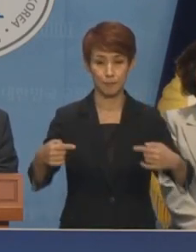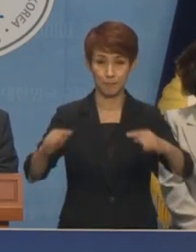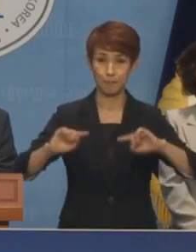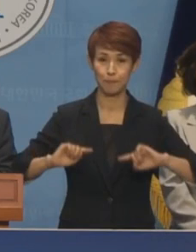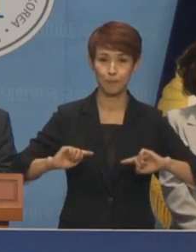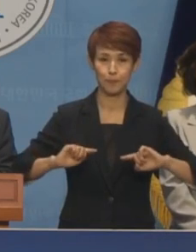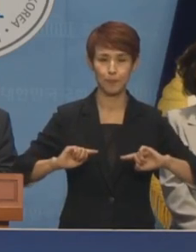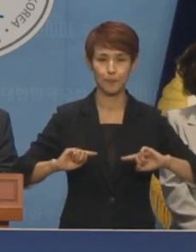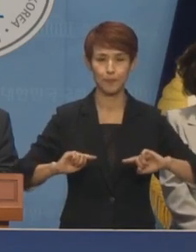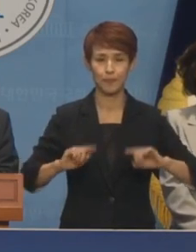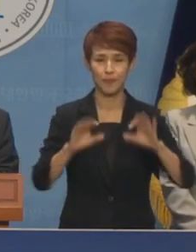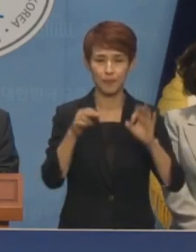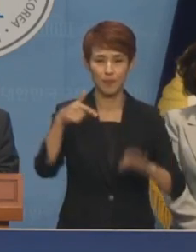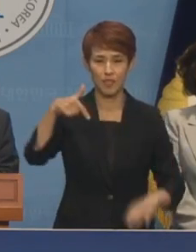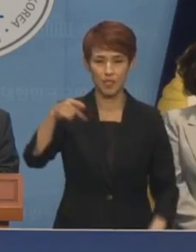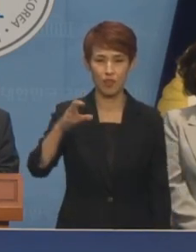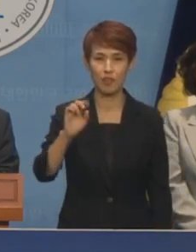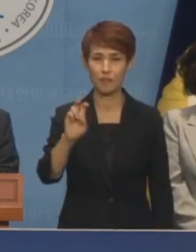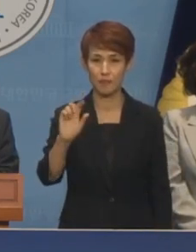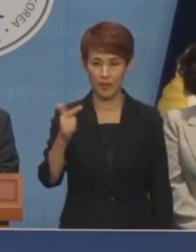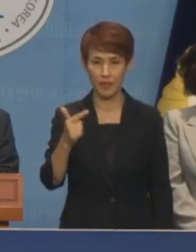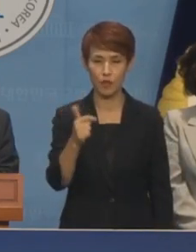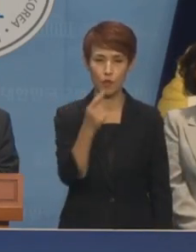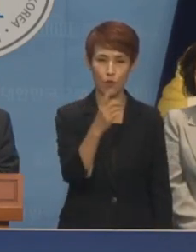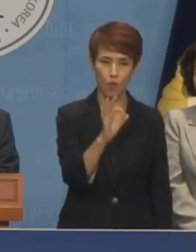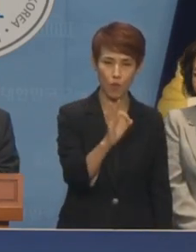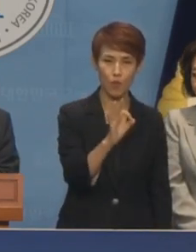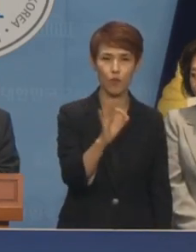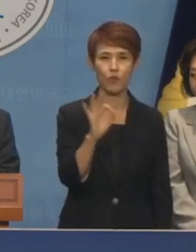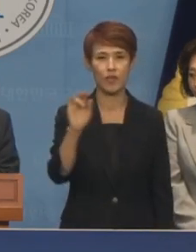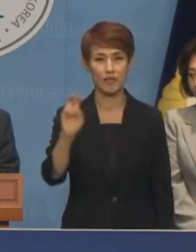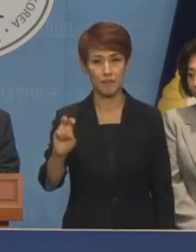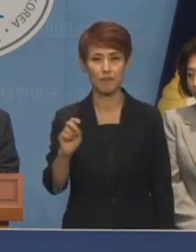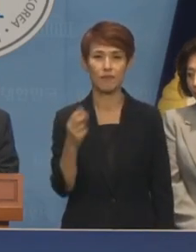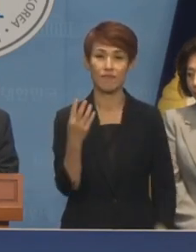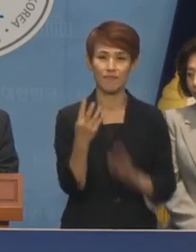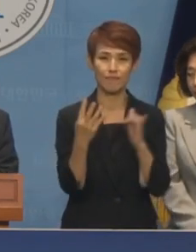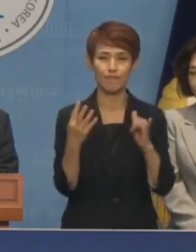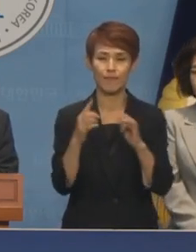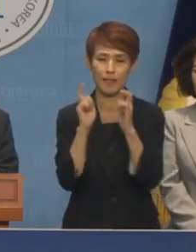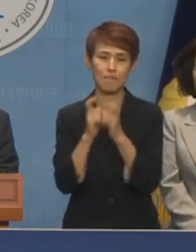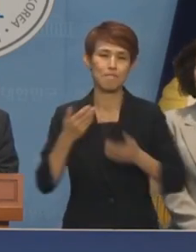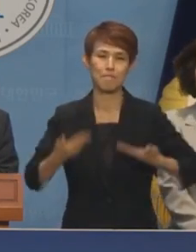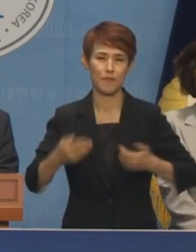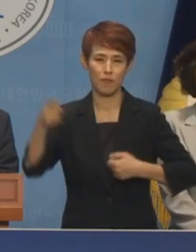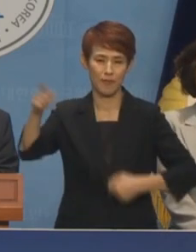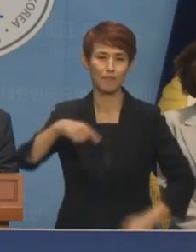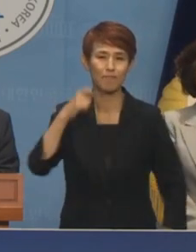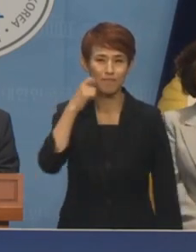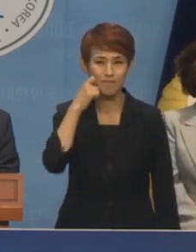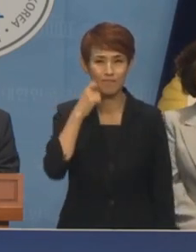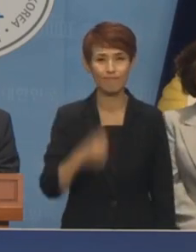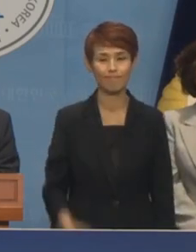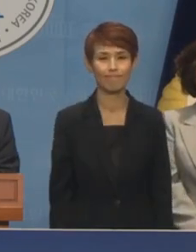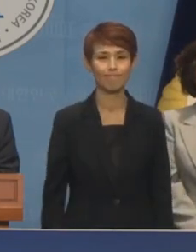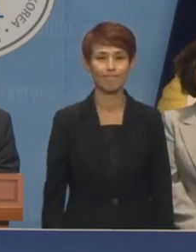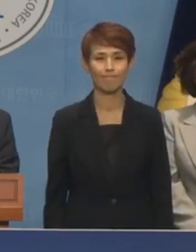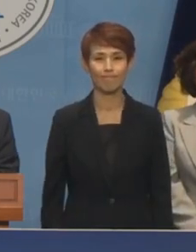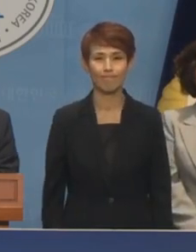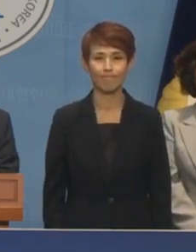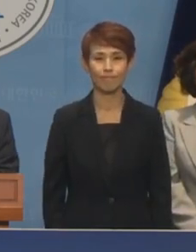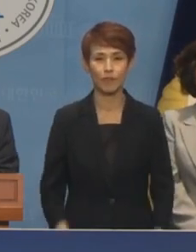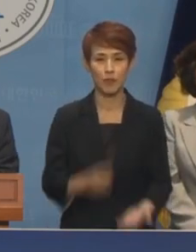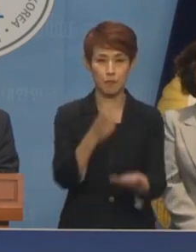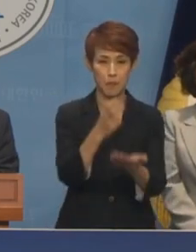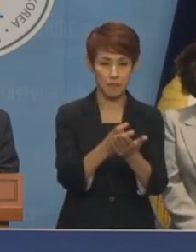주셨고, 김경만, 김혜재, 홍익표, 임미애 의원님은 개인 일정으로 참석 못했지만 응원한다는 말씀 주셨습니다. 이제